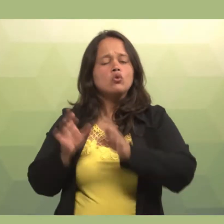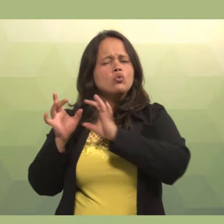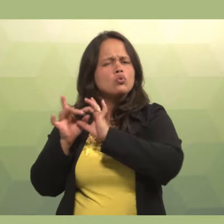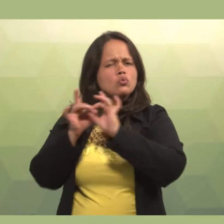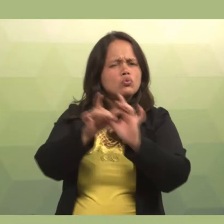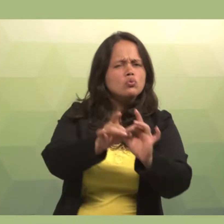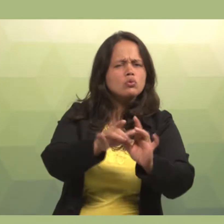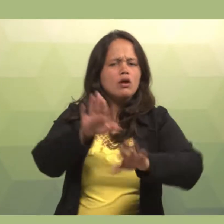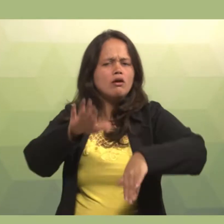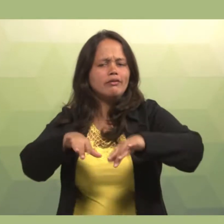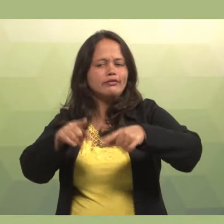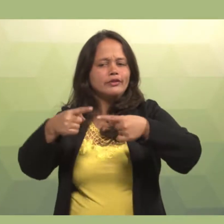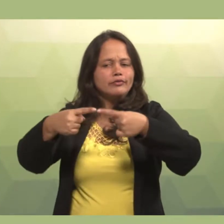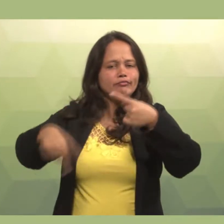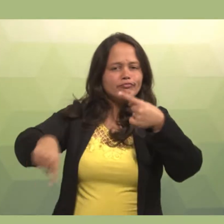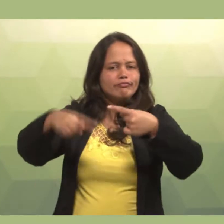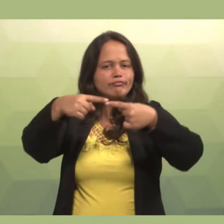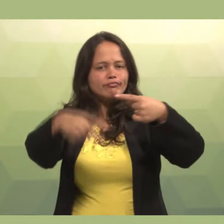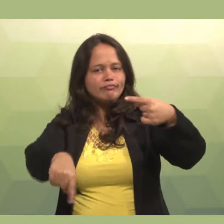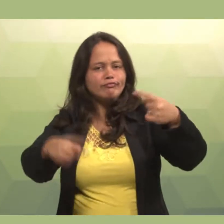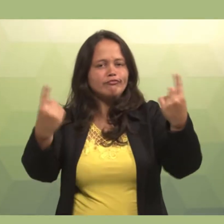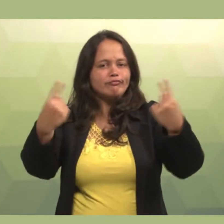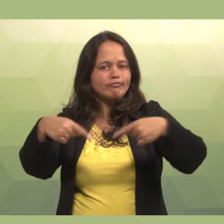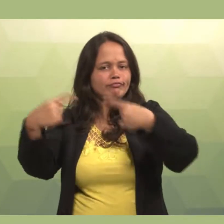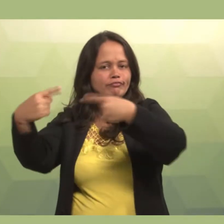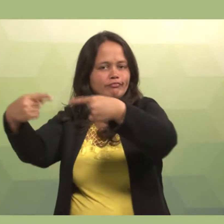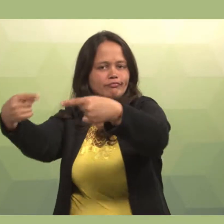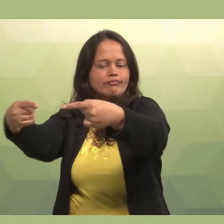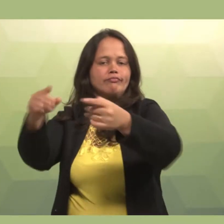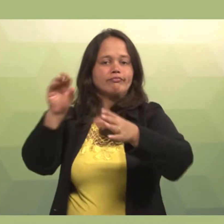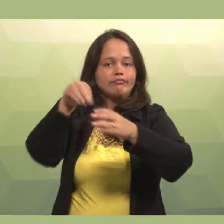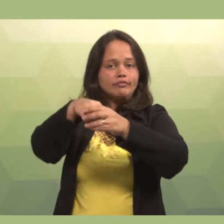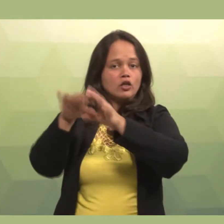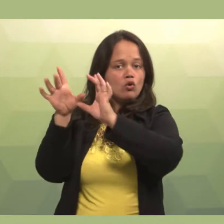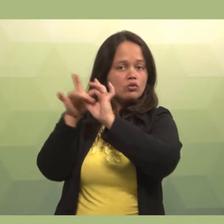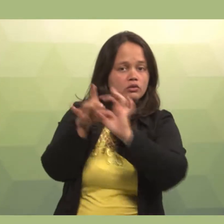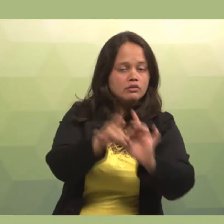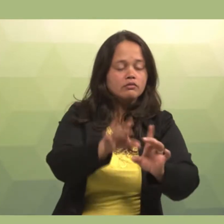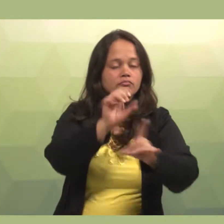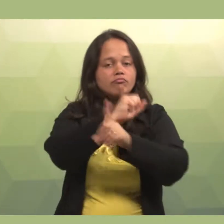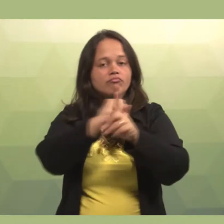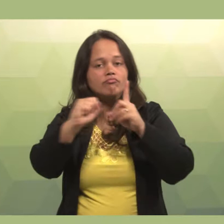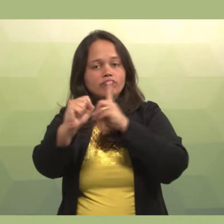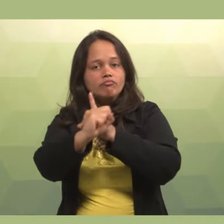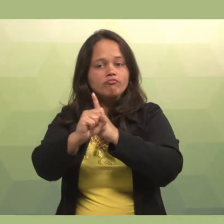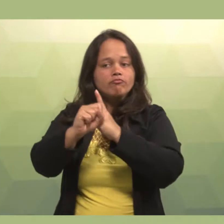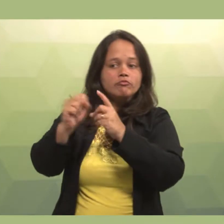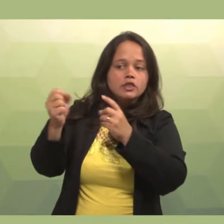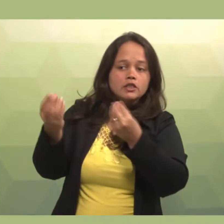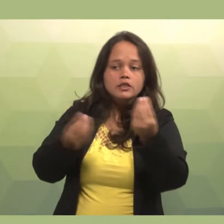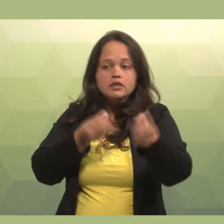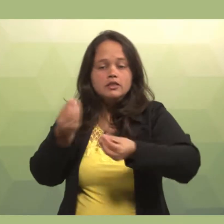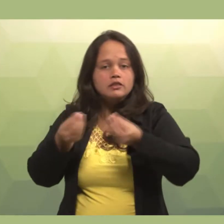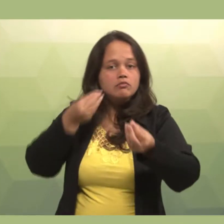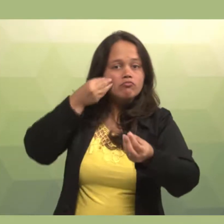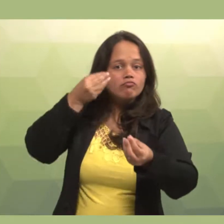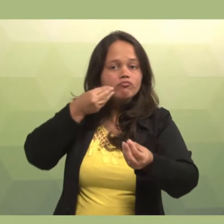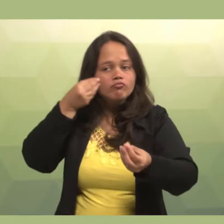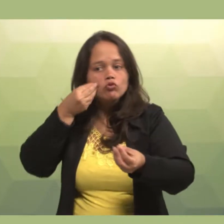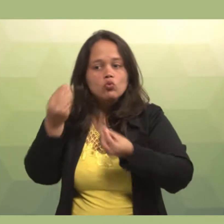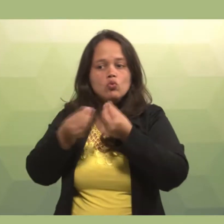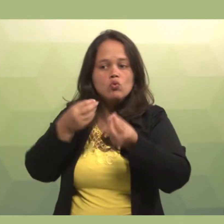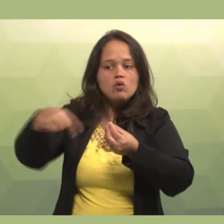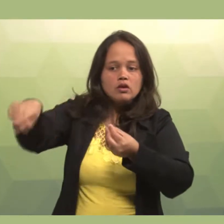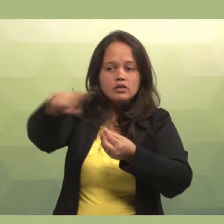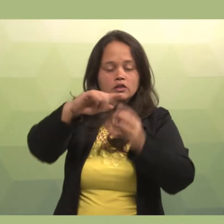É no contexto das contradições que permeiam o contexto social que está a expectativa de que a escola contribua para